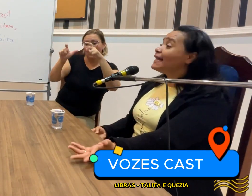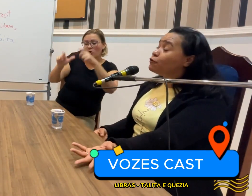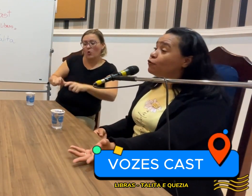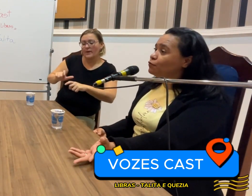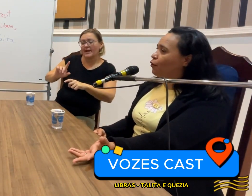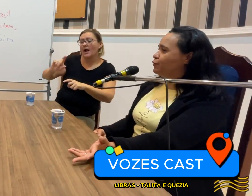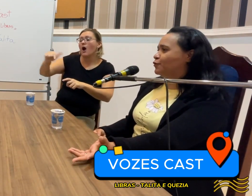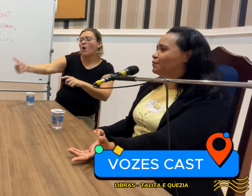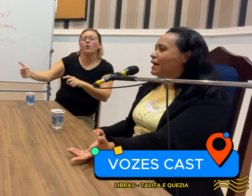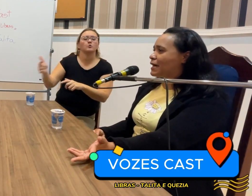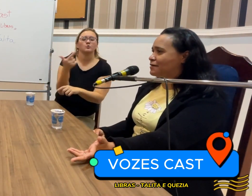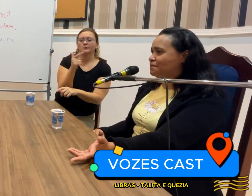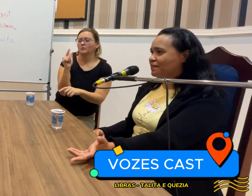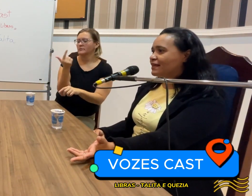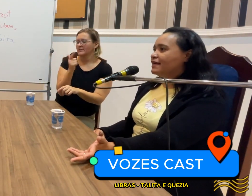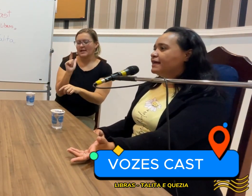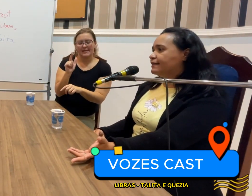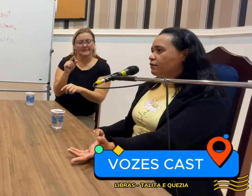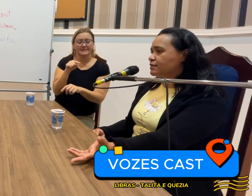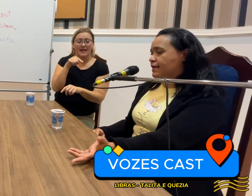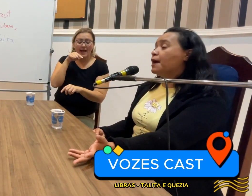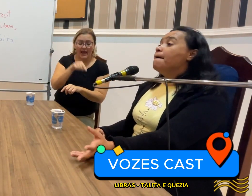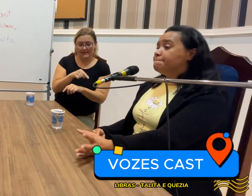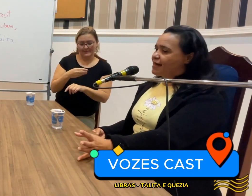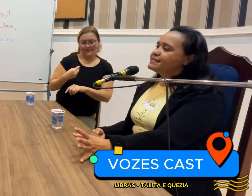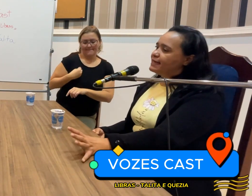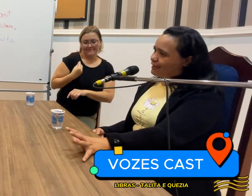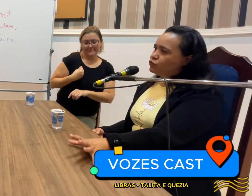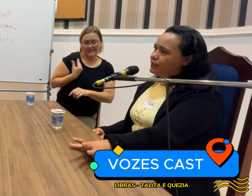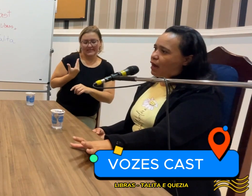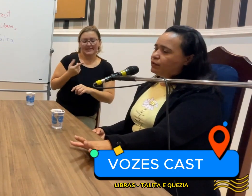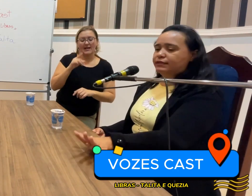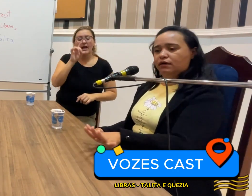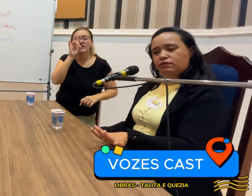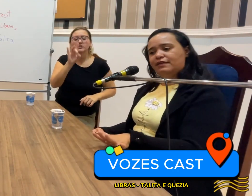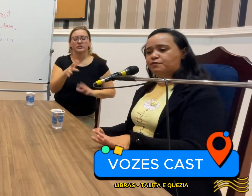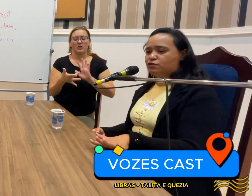espiritual em nenhum outro lugar. Então, assim, mas